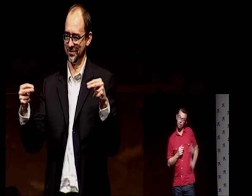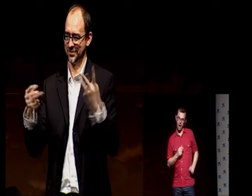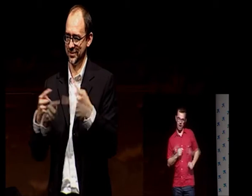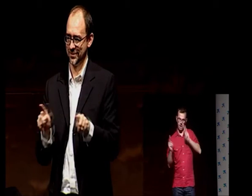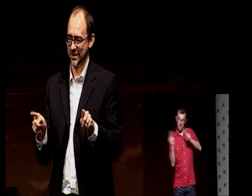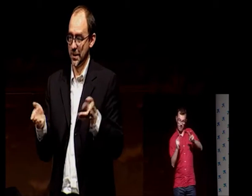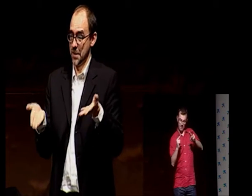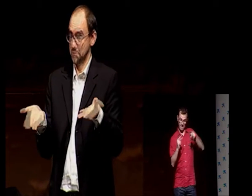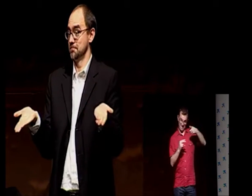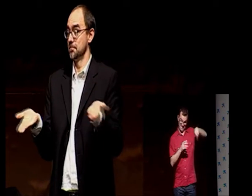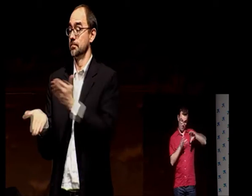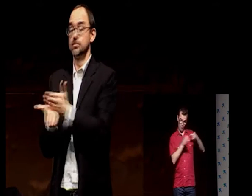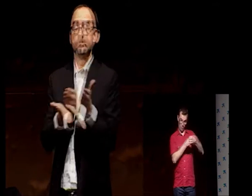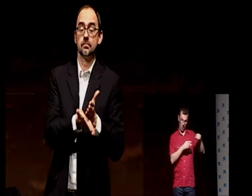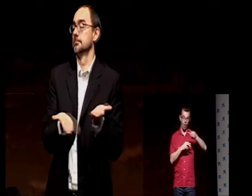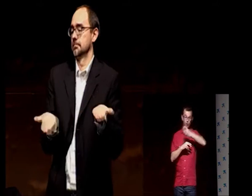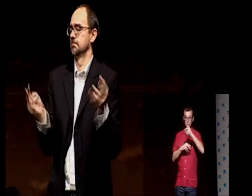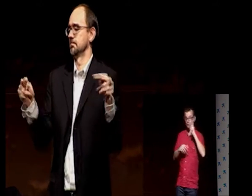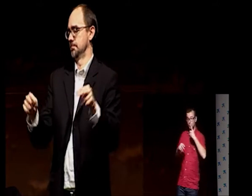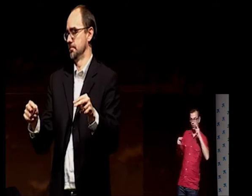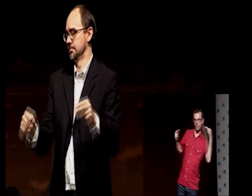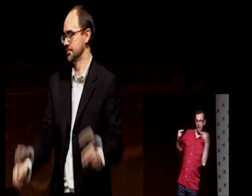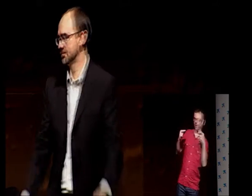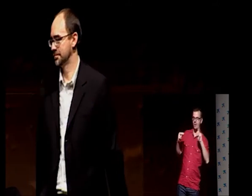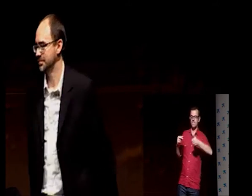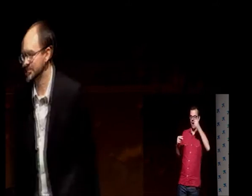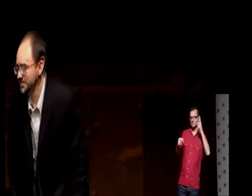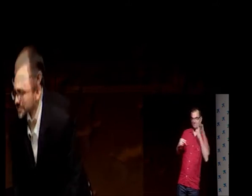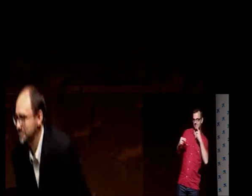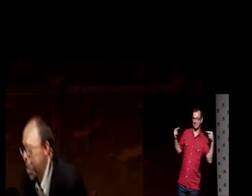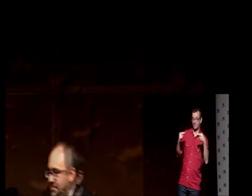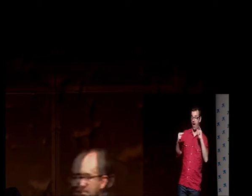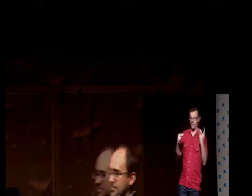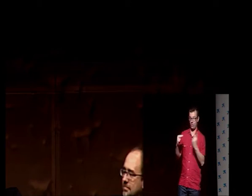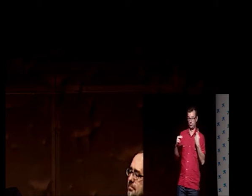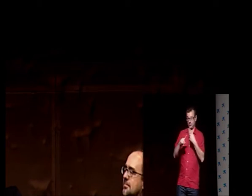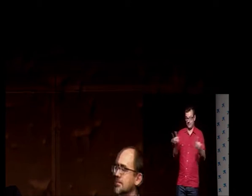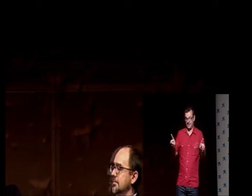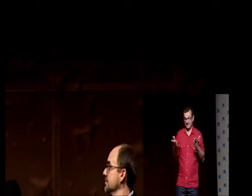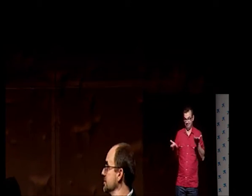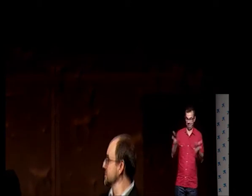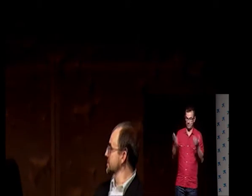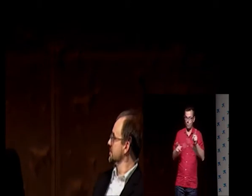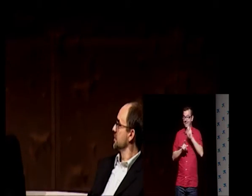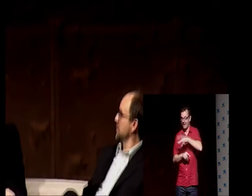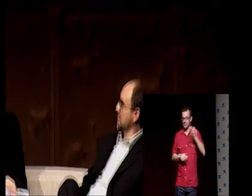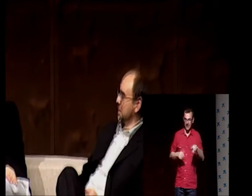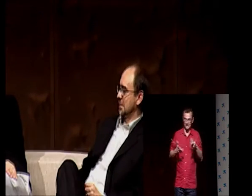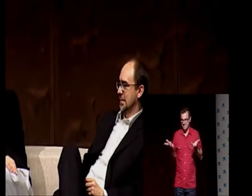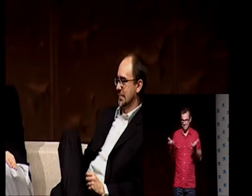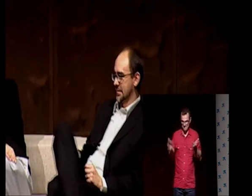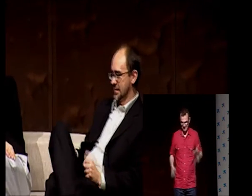veían en el cuando estamos hablando de Los profesionales profesionales sordos era un poco